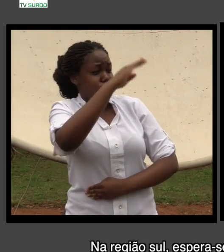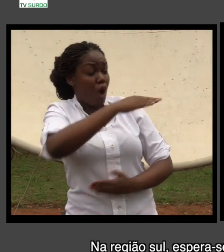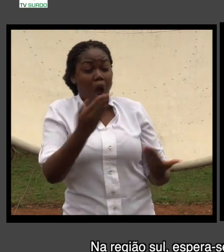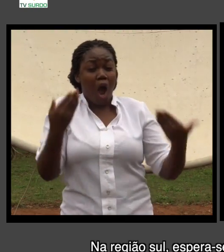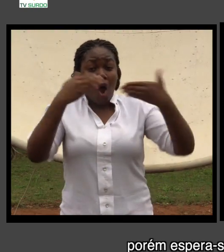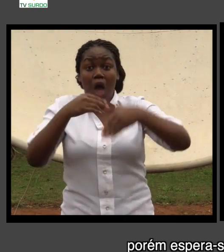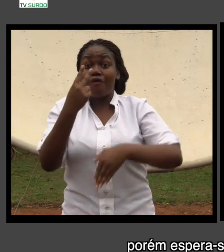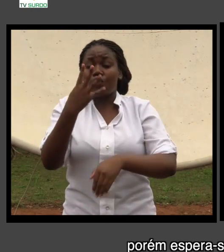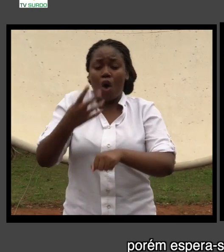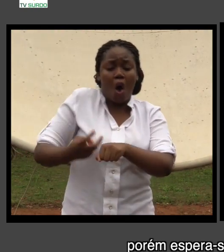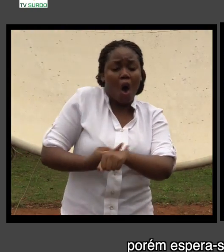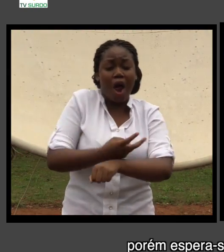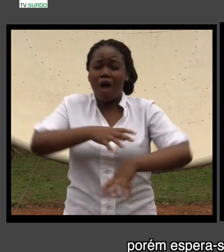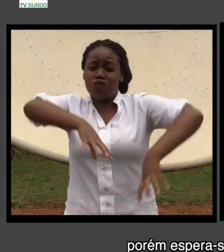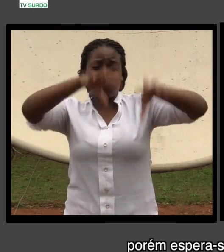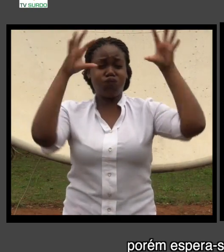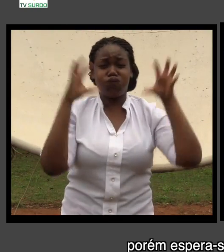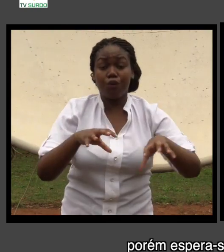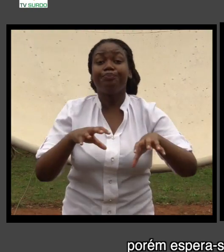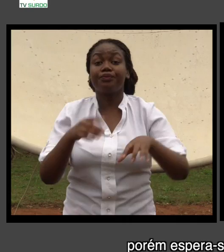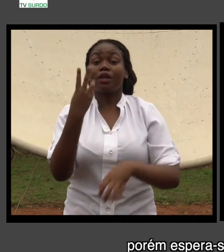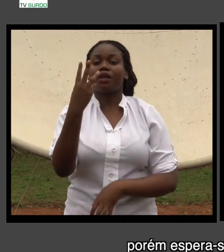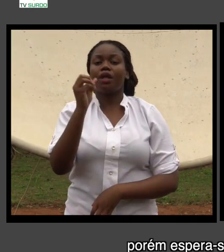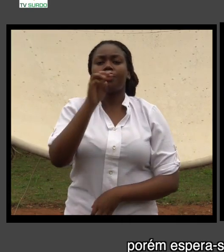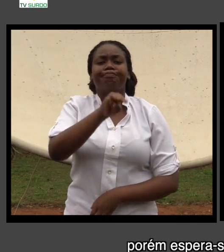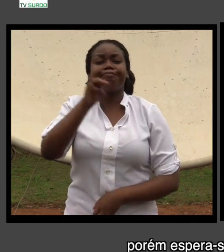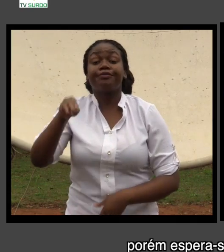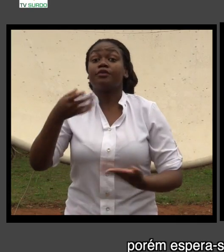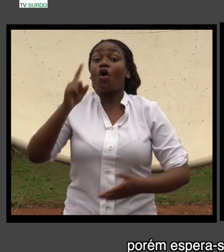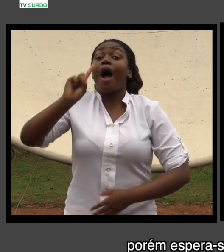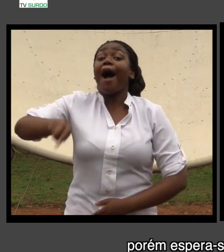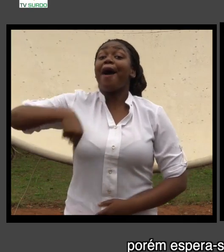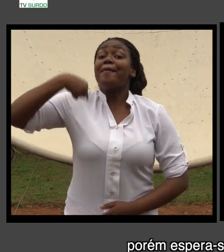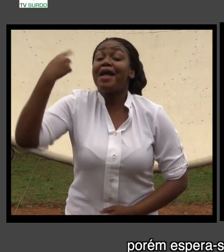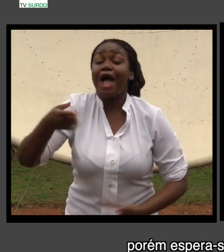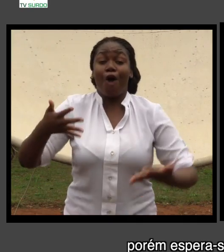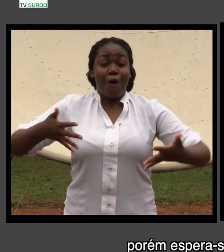atingiu 30 milímetros. Porém, espera-se calor nas próximas 24 horas.